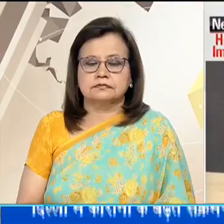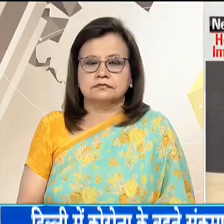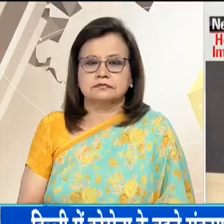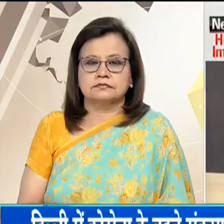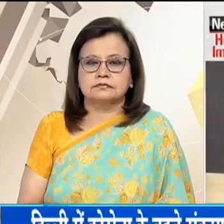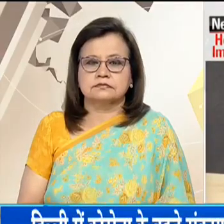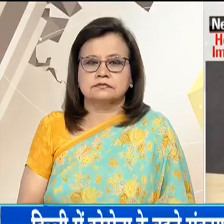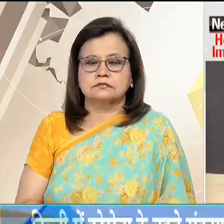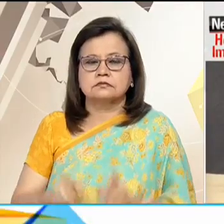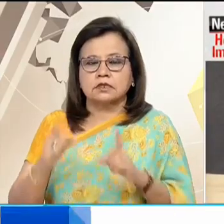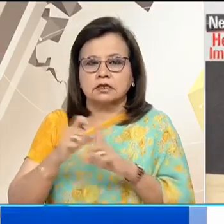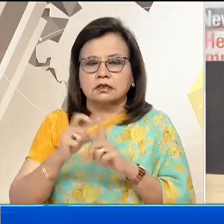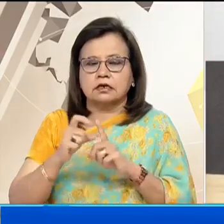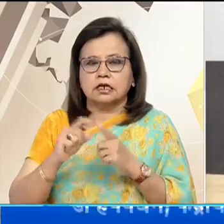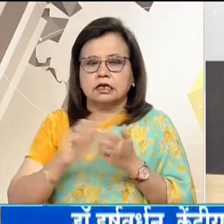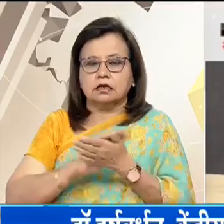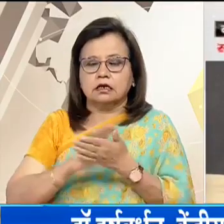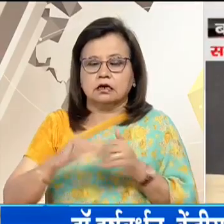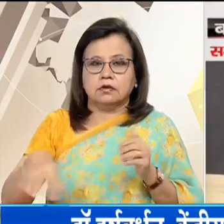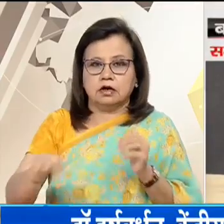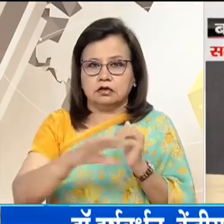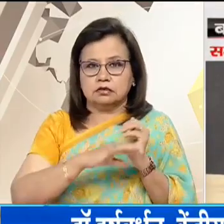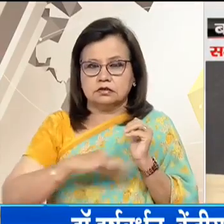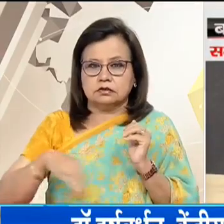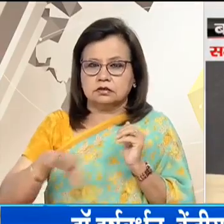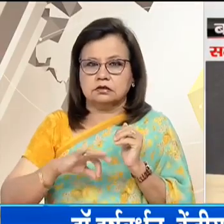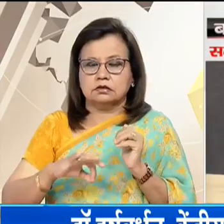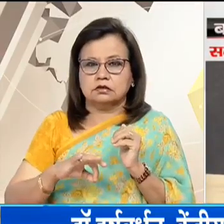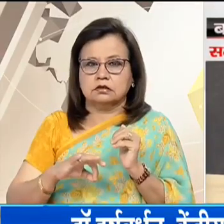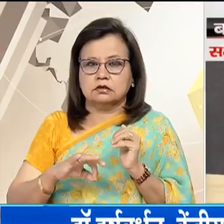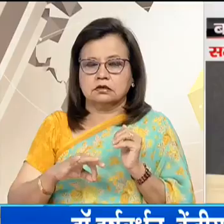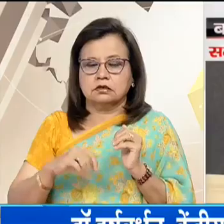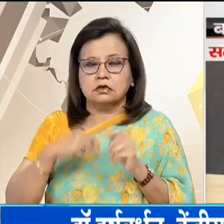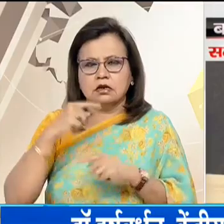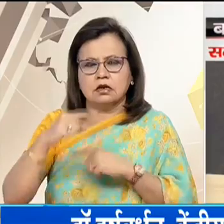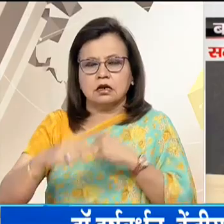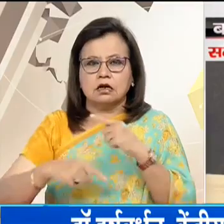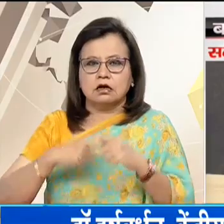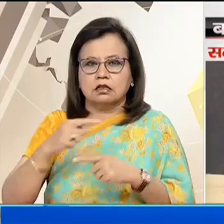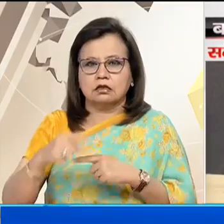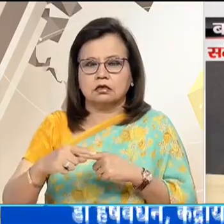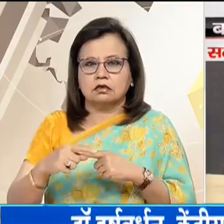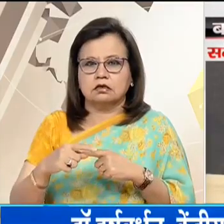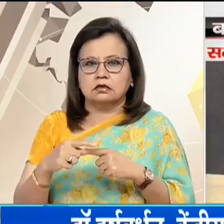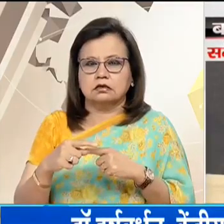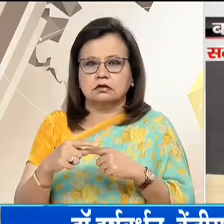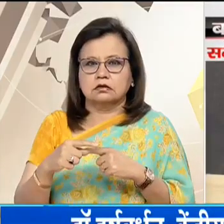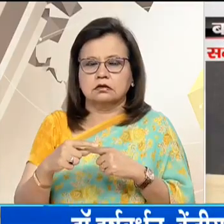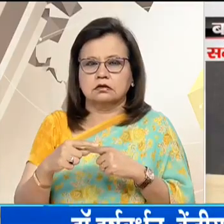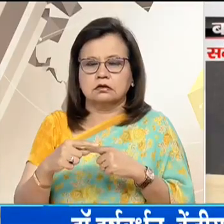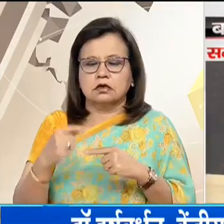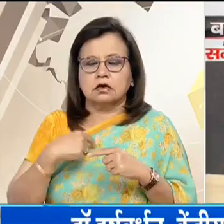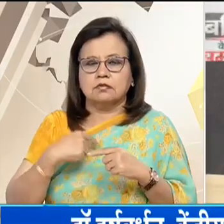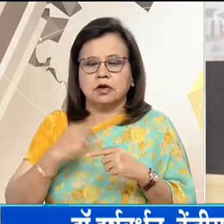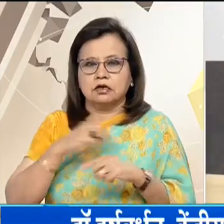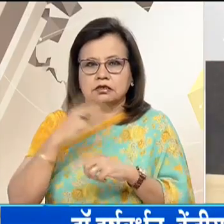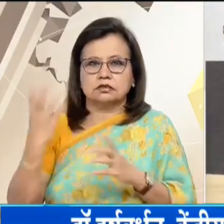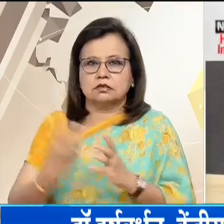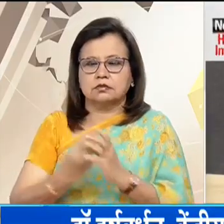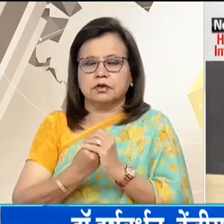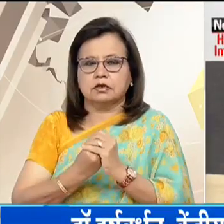दिल्ली की हमारी परिस्थिती ये लगातार हमारे सब के लिए